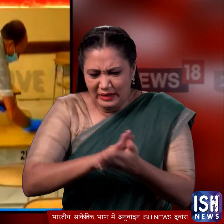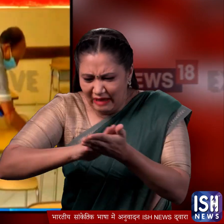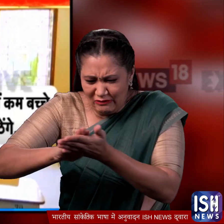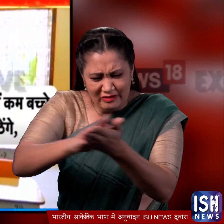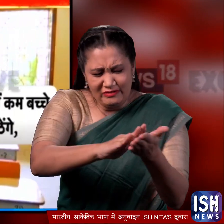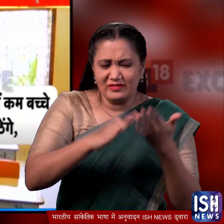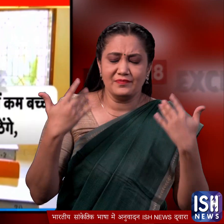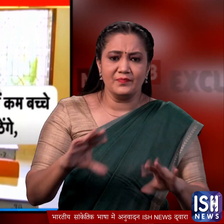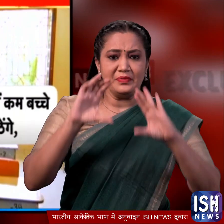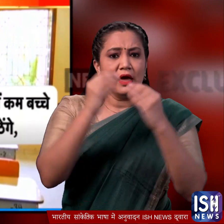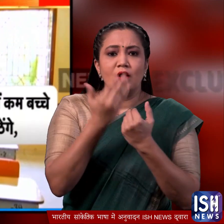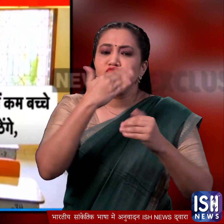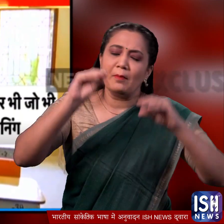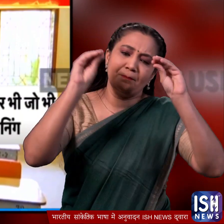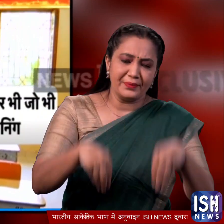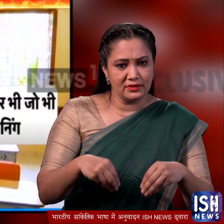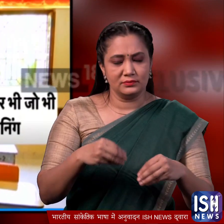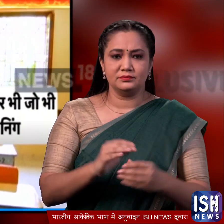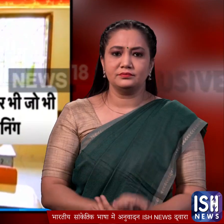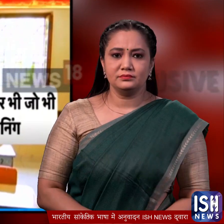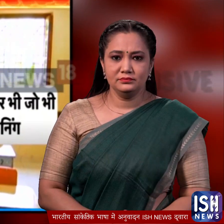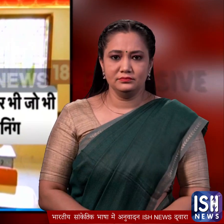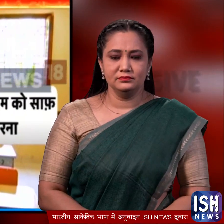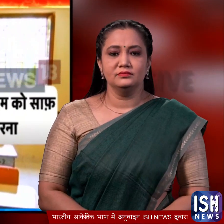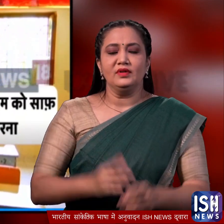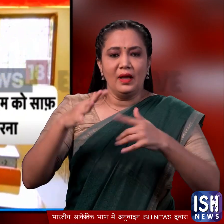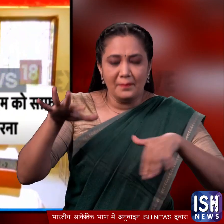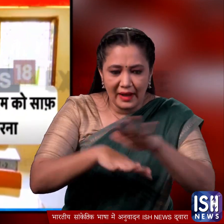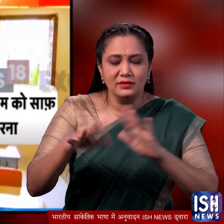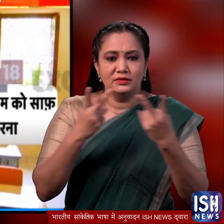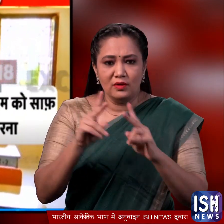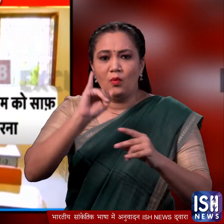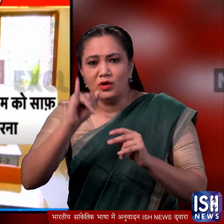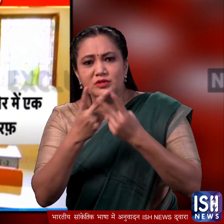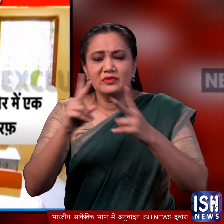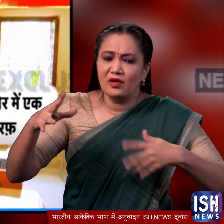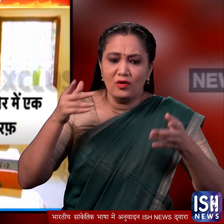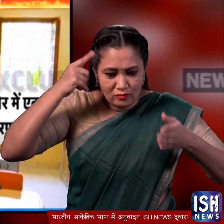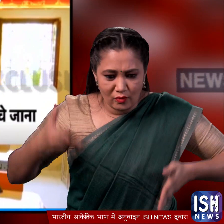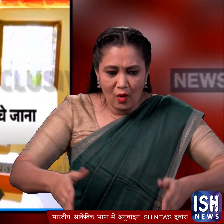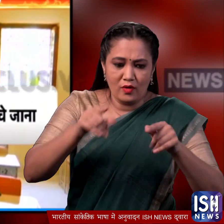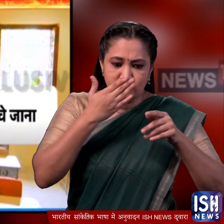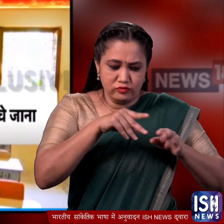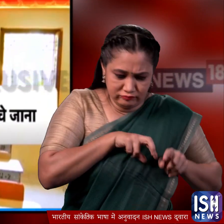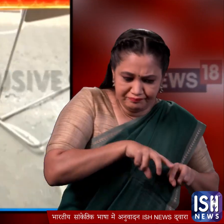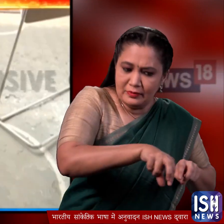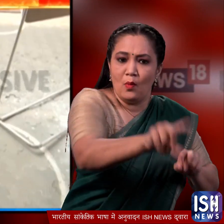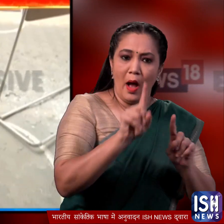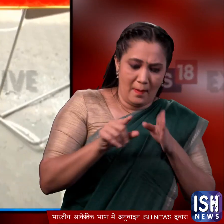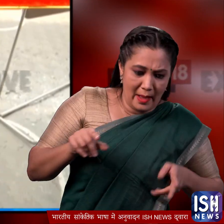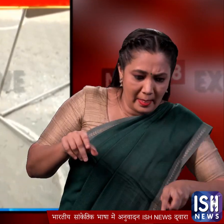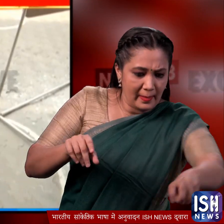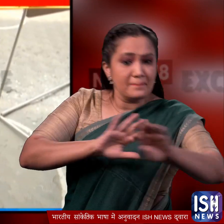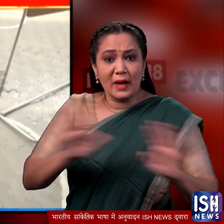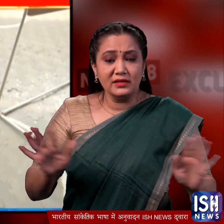सफाई की गई। क्लास में कम बच्चे बैठेंगे, ये सब और भी जो भी प्लानिंग्स है, वॉशरूम साफ करना, कॉरिडोर में एक तरफ से बच्चे जाना। इन